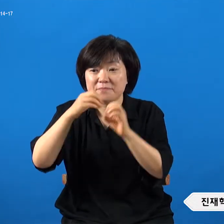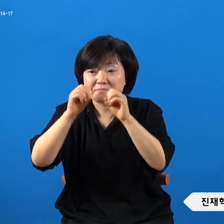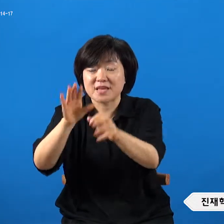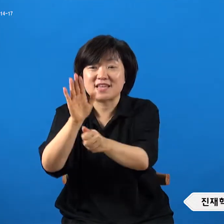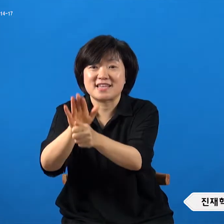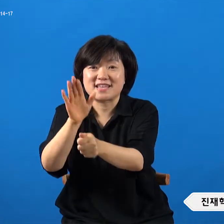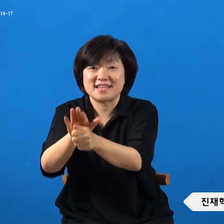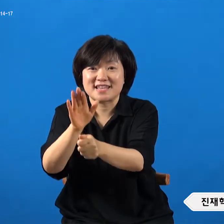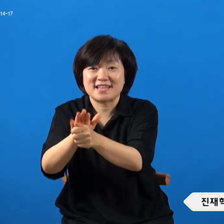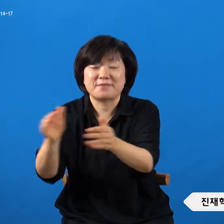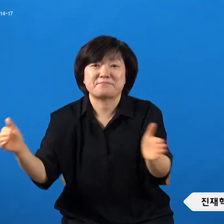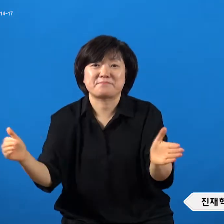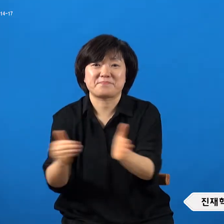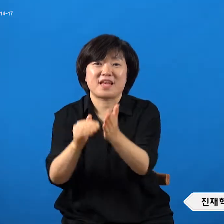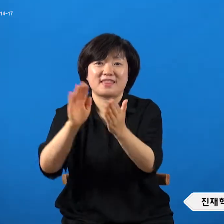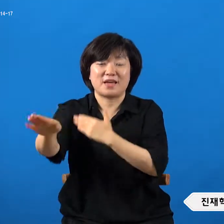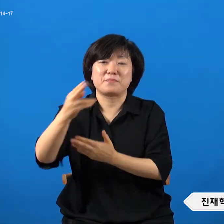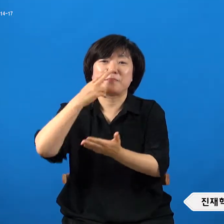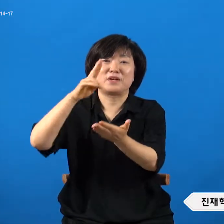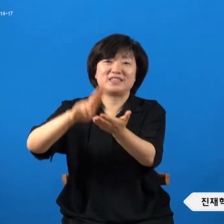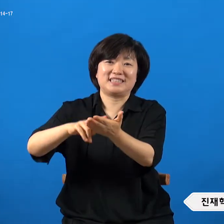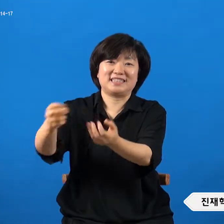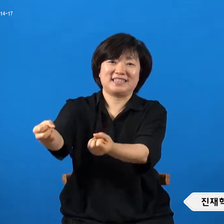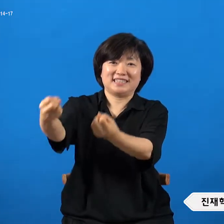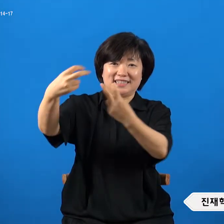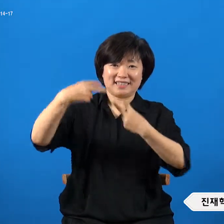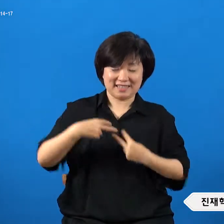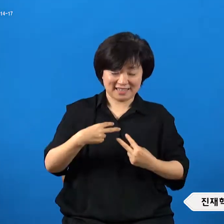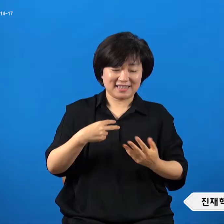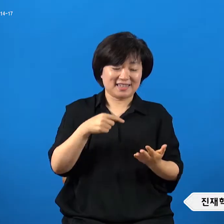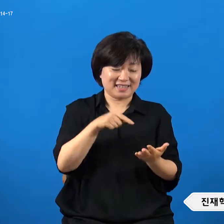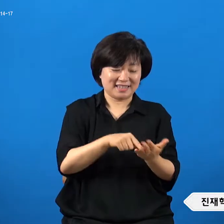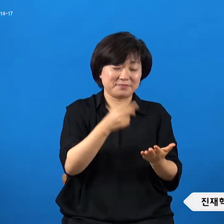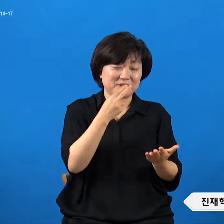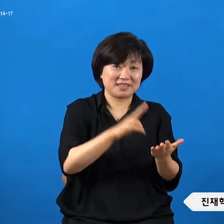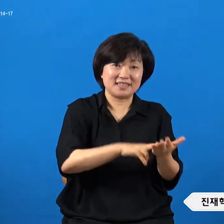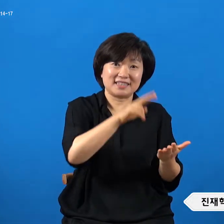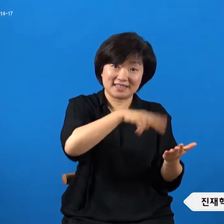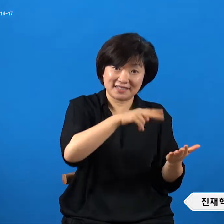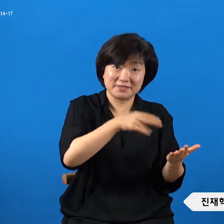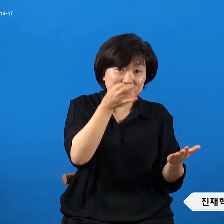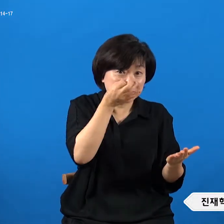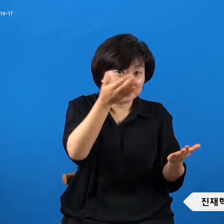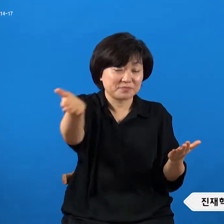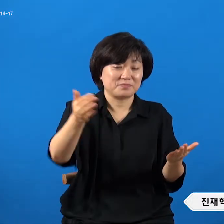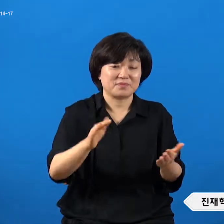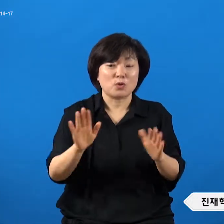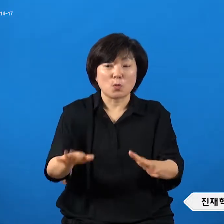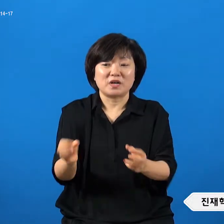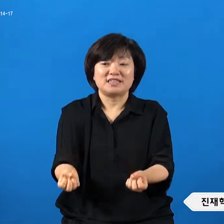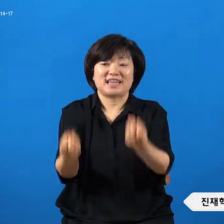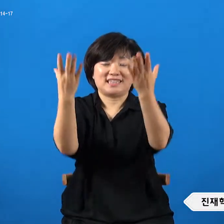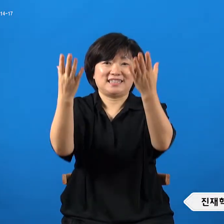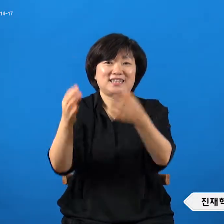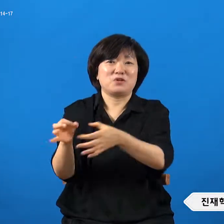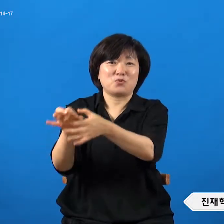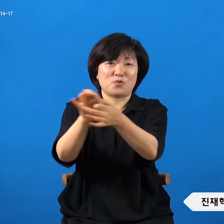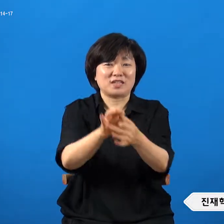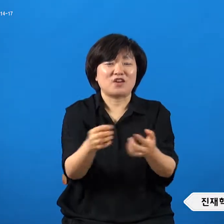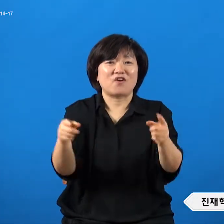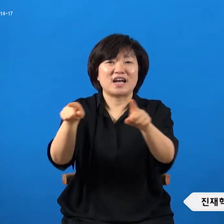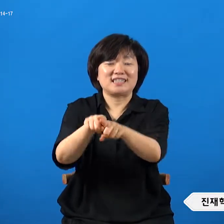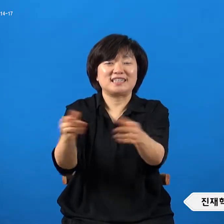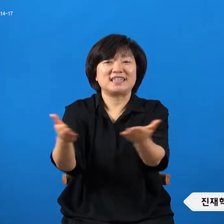편지를 보내왔습니다. 그 편지의 한 부분을 여러분들에게 같이 나눕니다. 이번 잔치를 통해